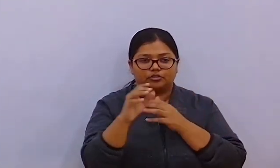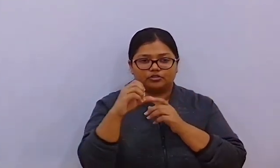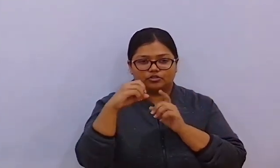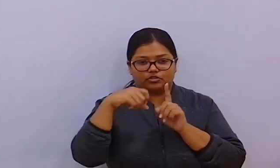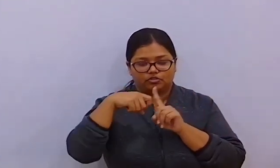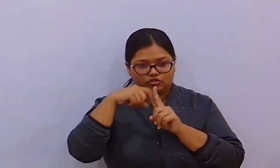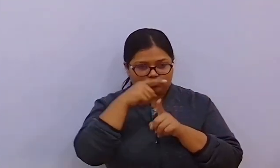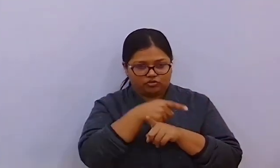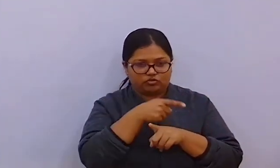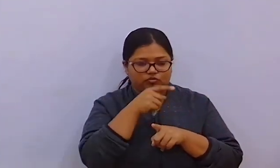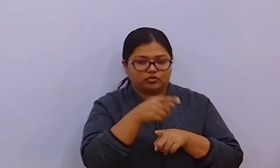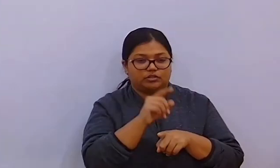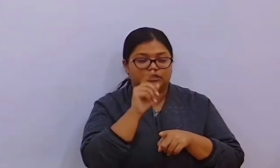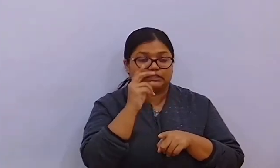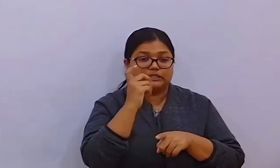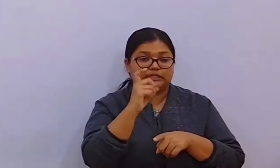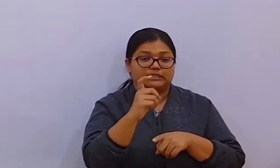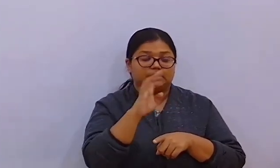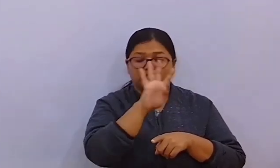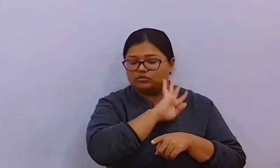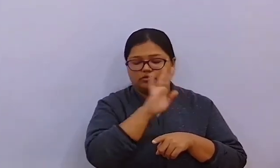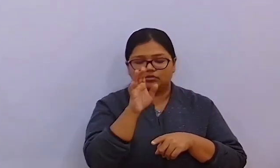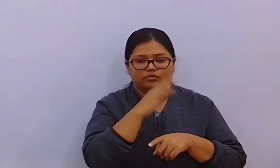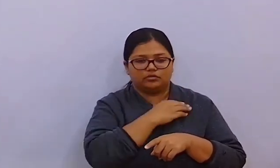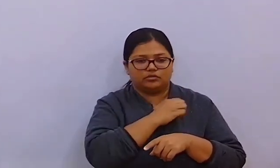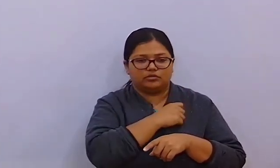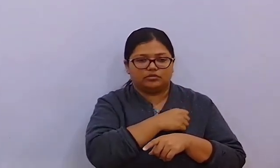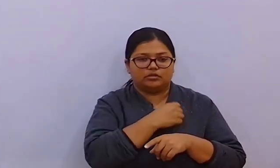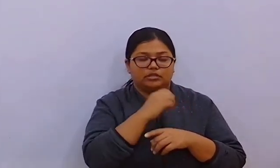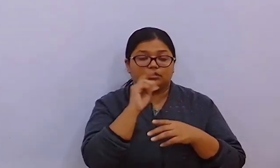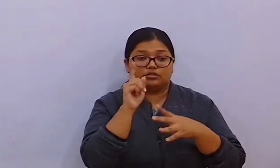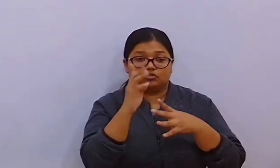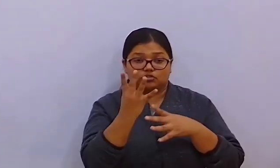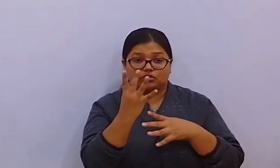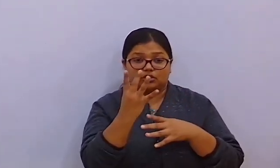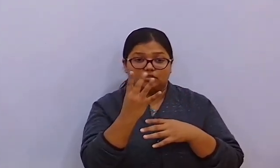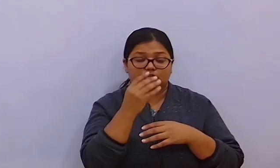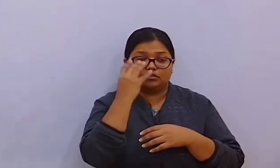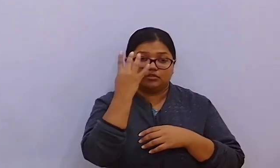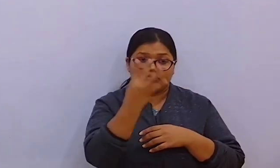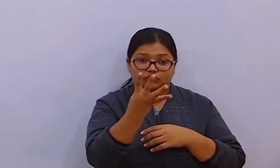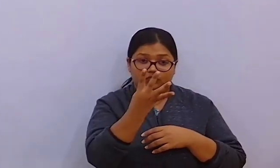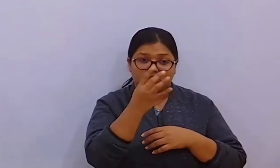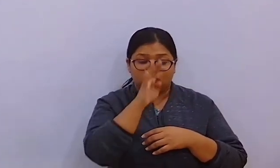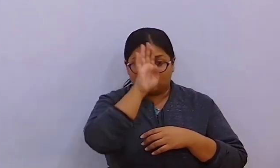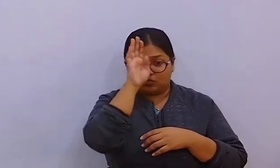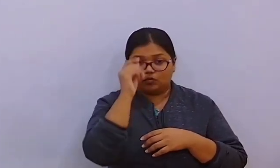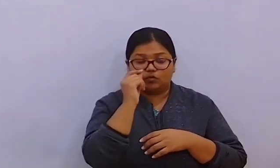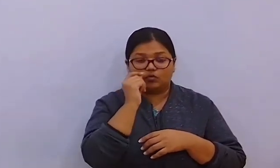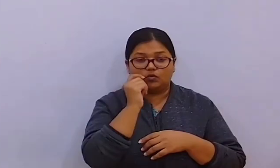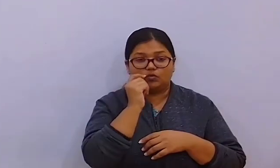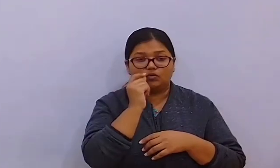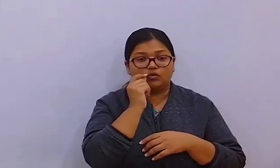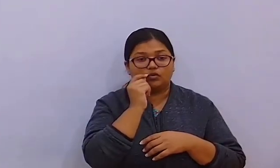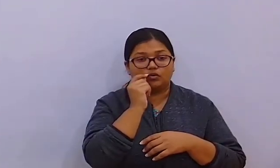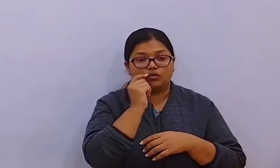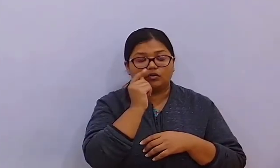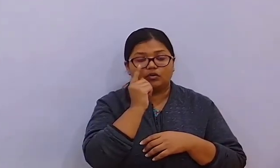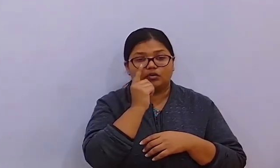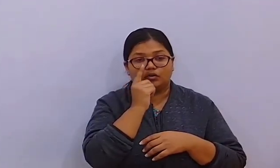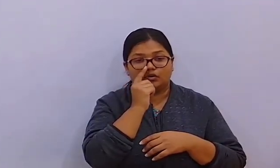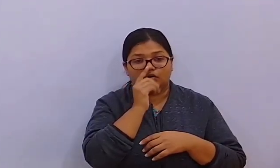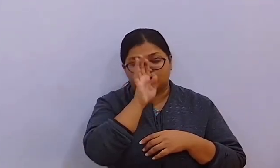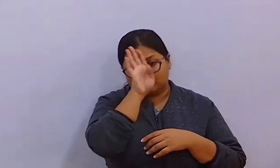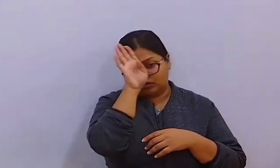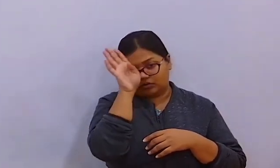है, अशोक की चार रानियाँ थी, उनमें से एक रानी जिसका नाम था तिसारक, ठीक है, उसने बौद्ध धर्म के प्रति क्या किया